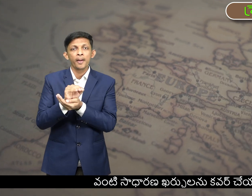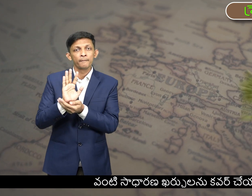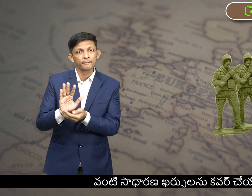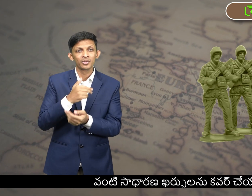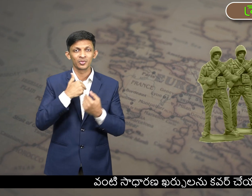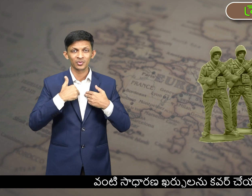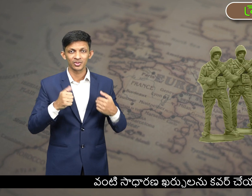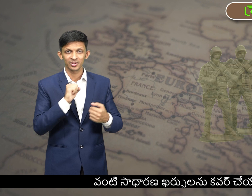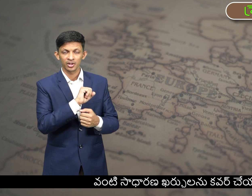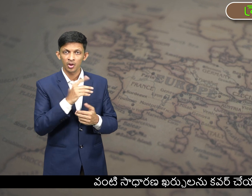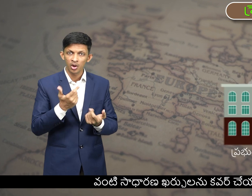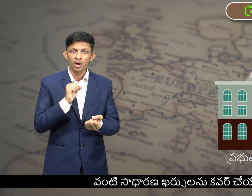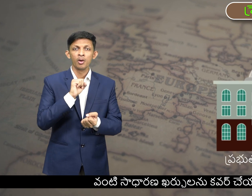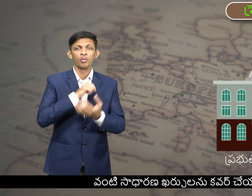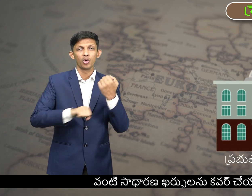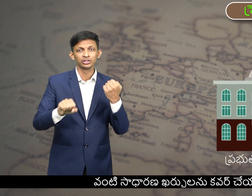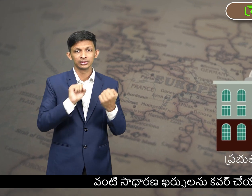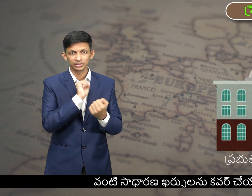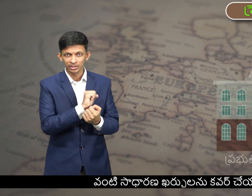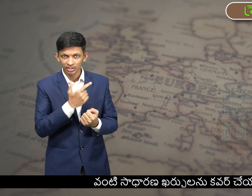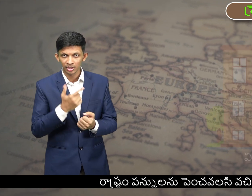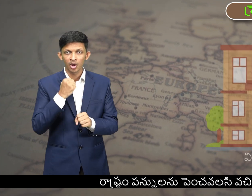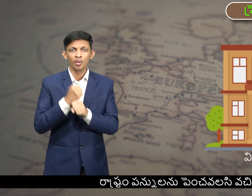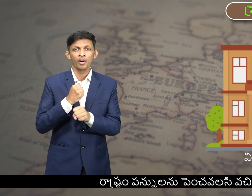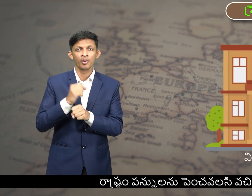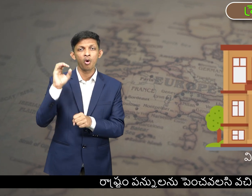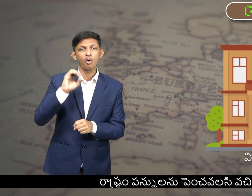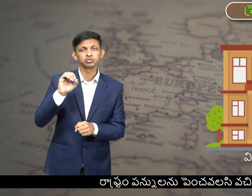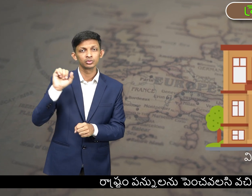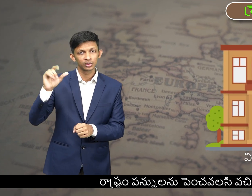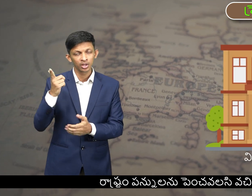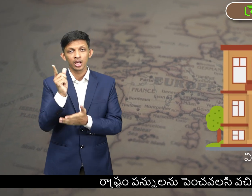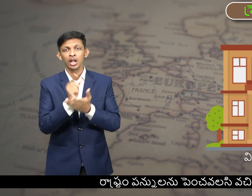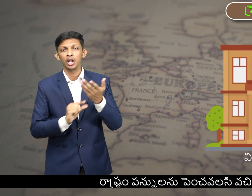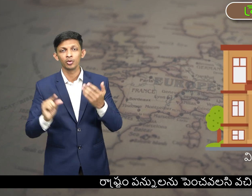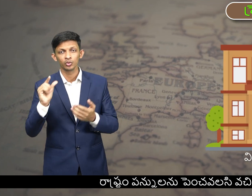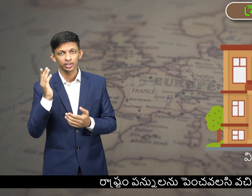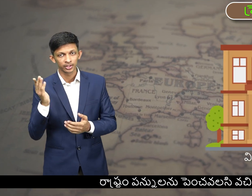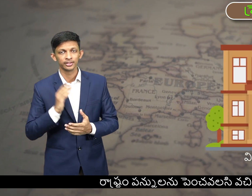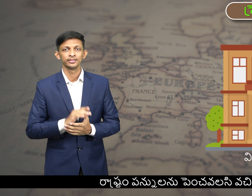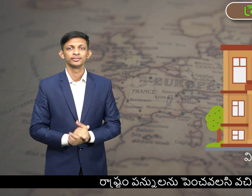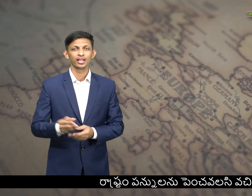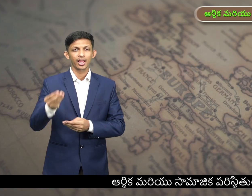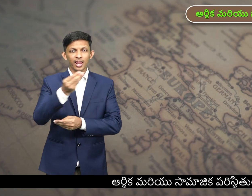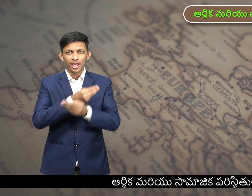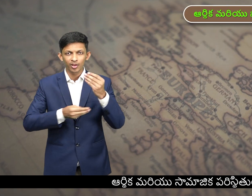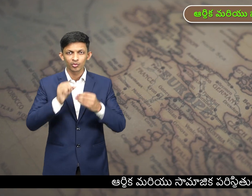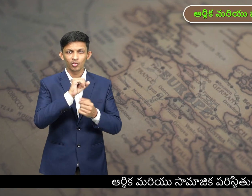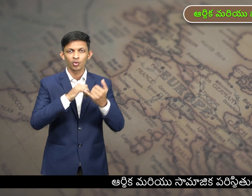వంటి సాధారణ ఖర్చులను కవర్ చేయటానికి రాష్ట్రం పన్నులను పెంచవలసి వచ్చింది. ఆర్థిక మరియు